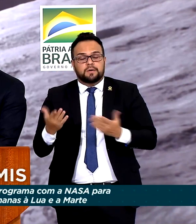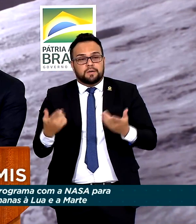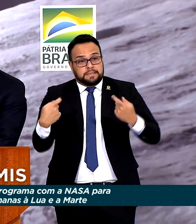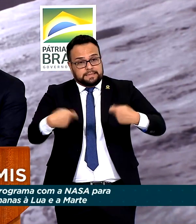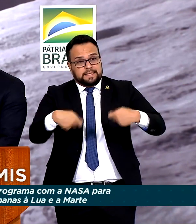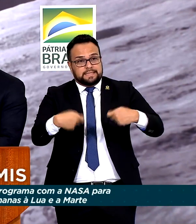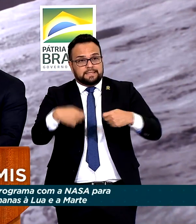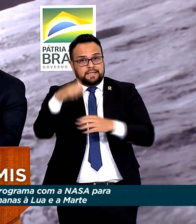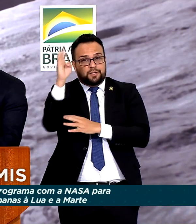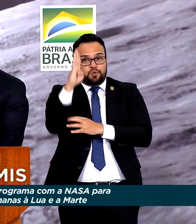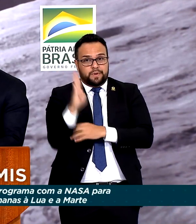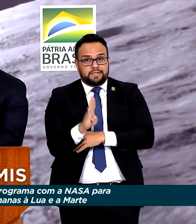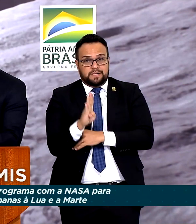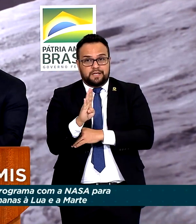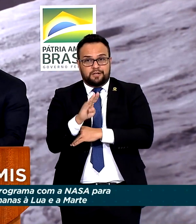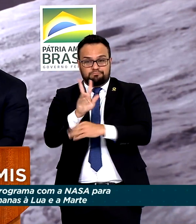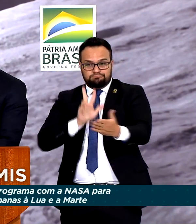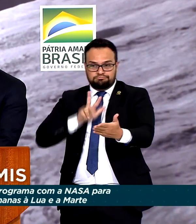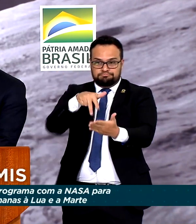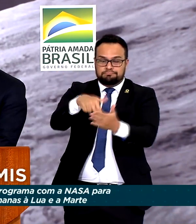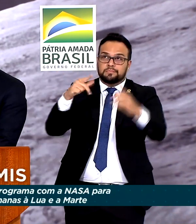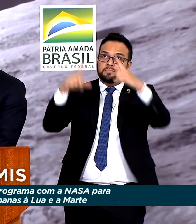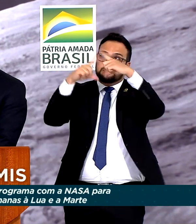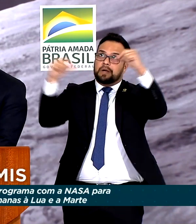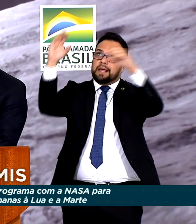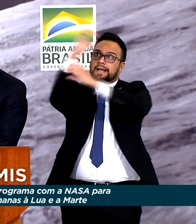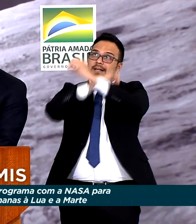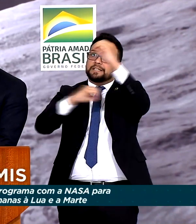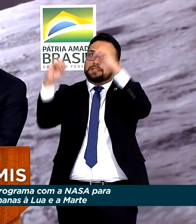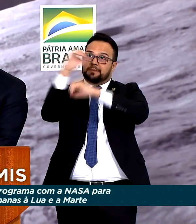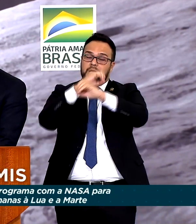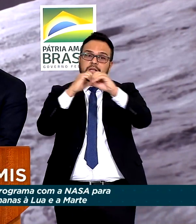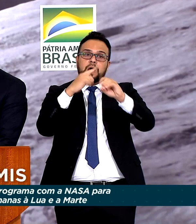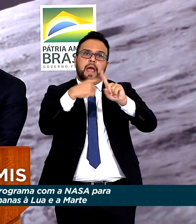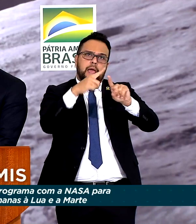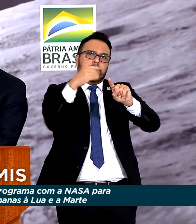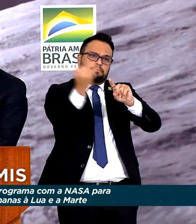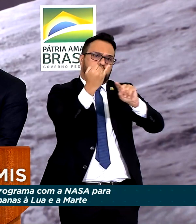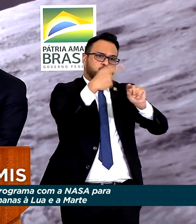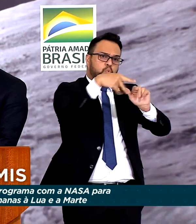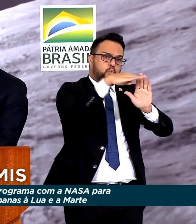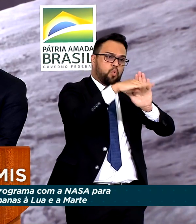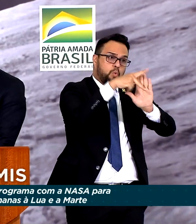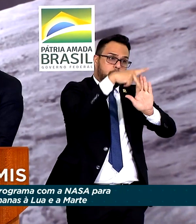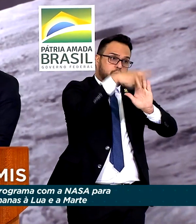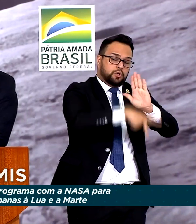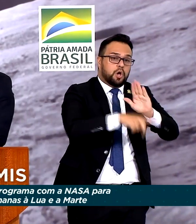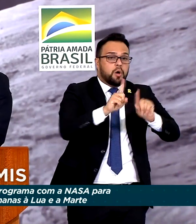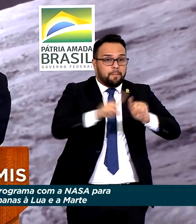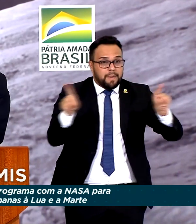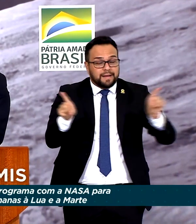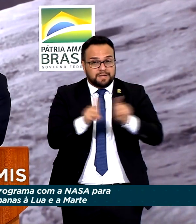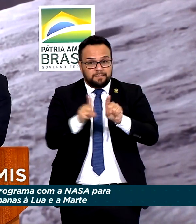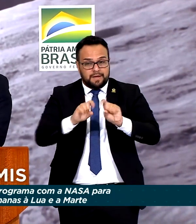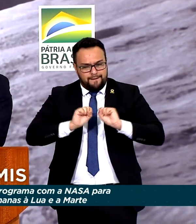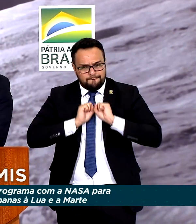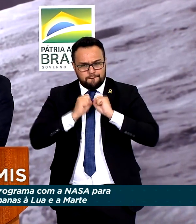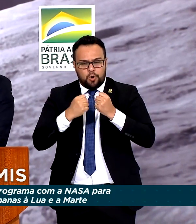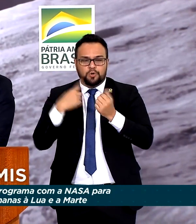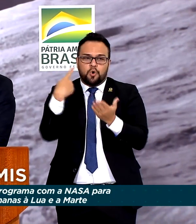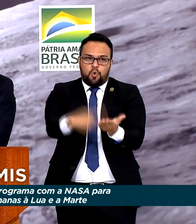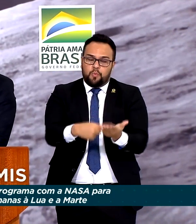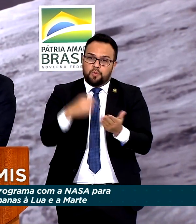setor espacial que transcendem o escopo desse projeto, mas também reforça o compromisso do Brasil com